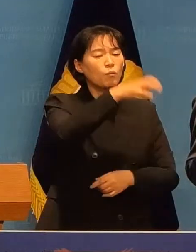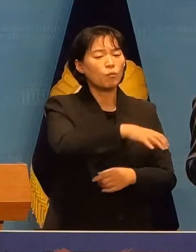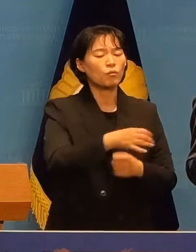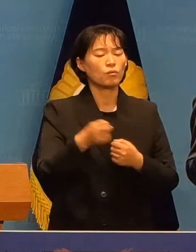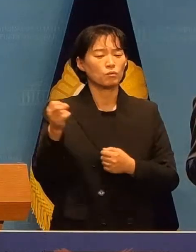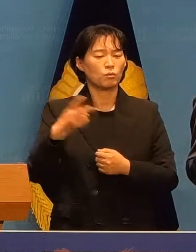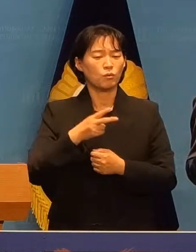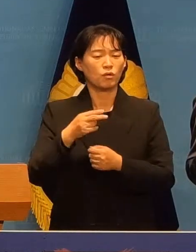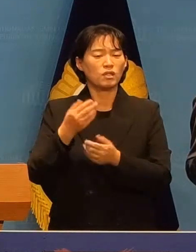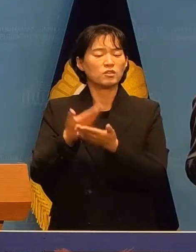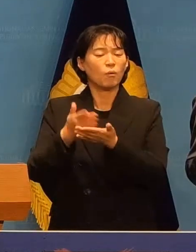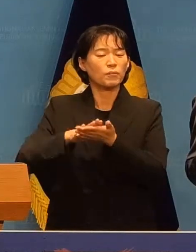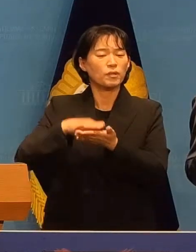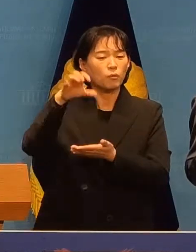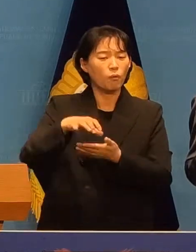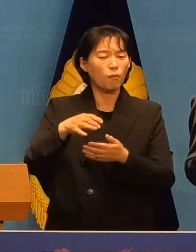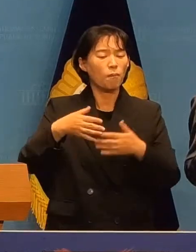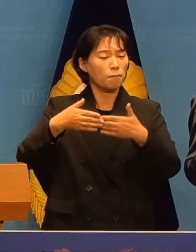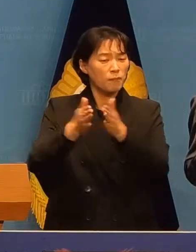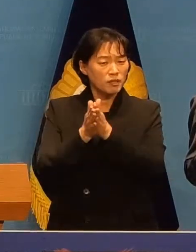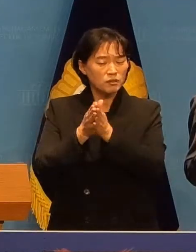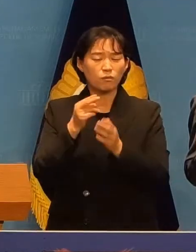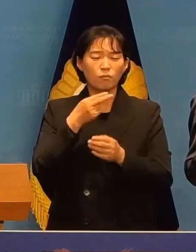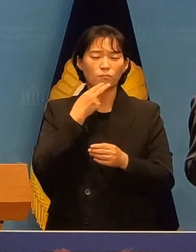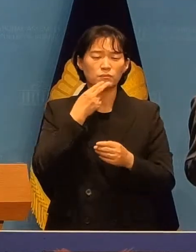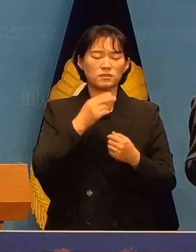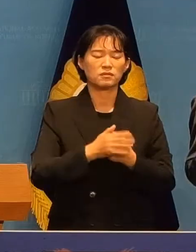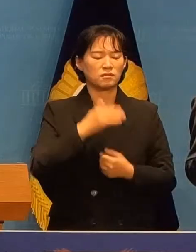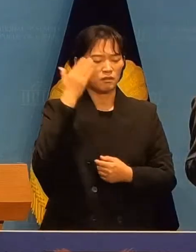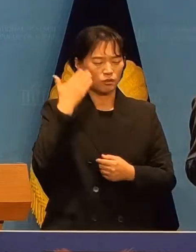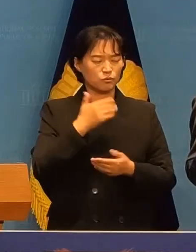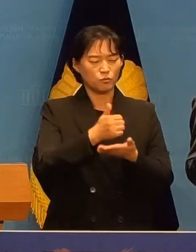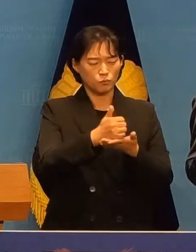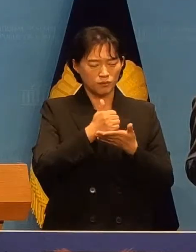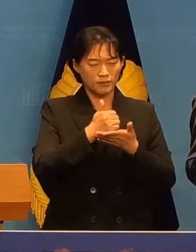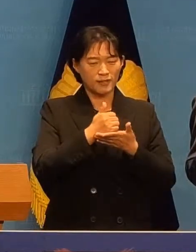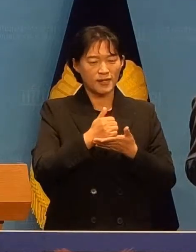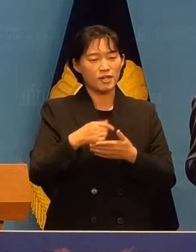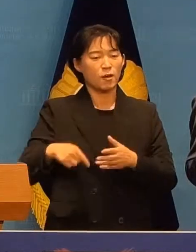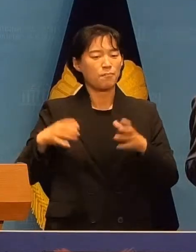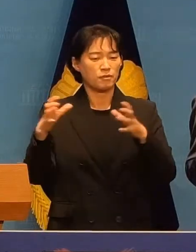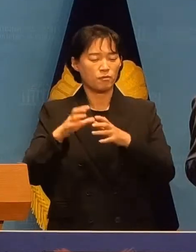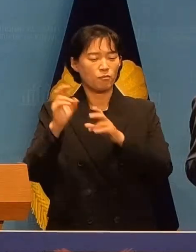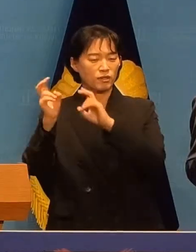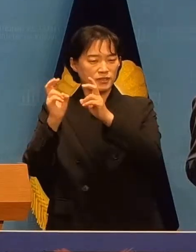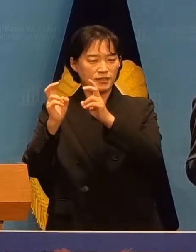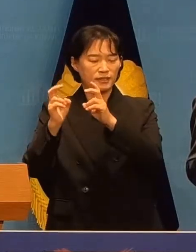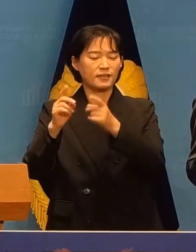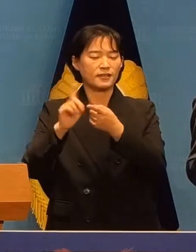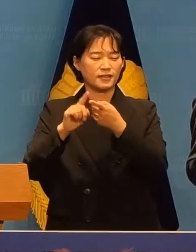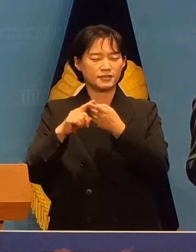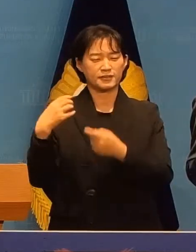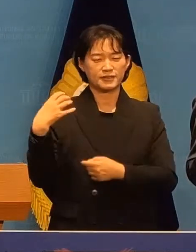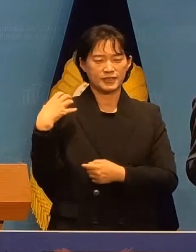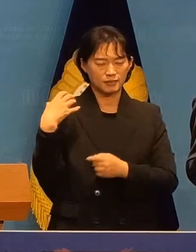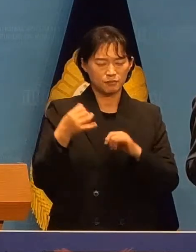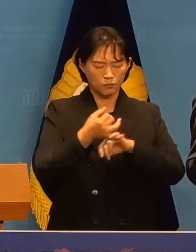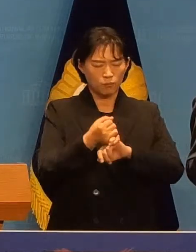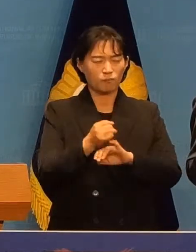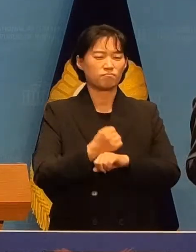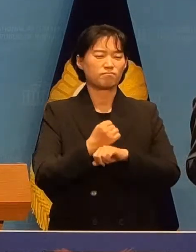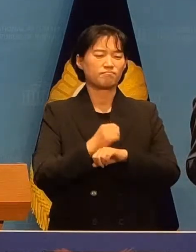직영 정비사업소를 폐쇄하지 않고 한국 고객과 협력업체에 대한 책임을 외면해서는 안